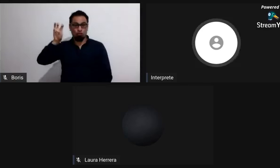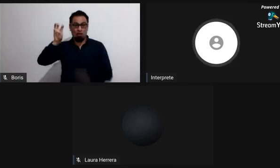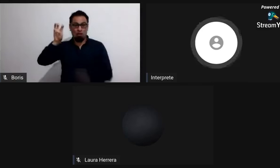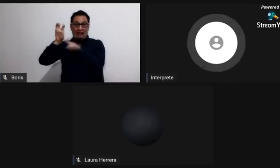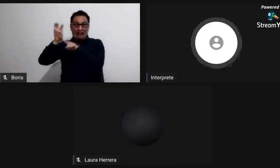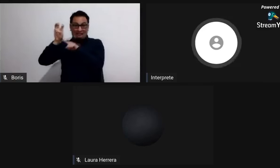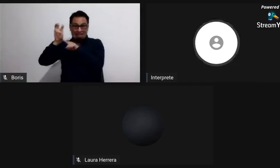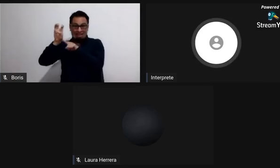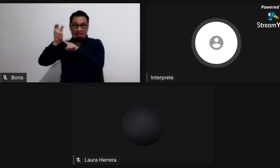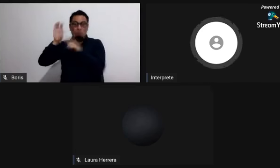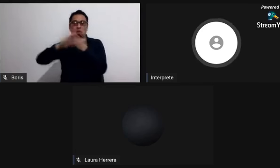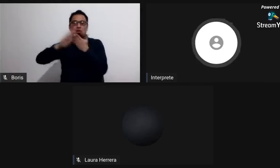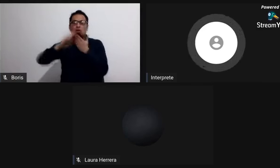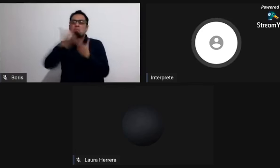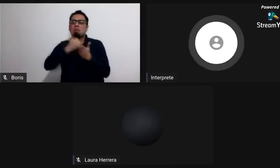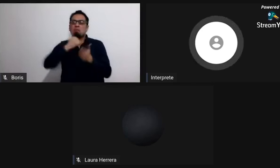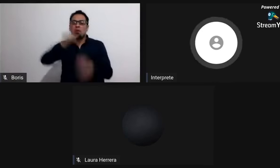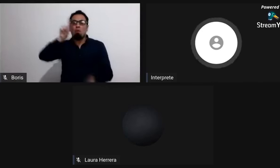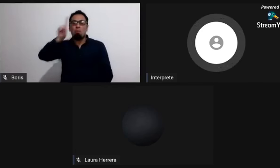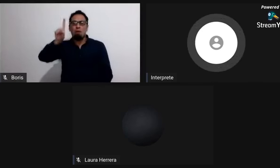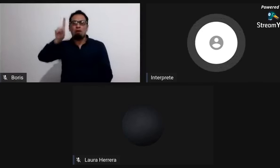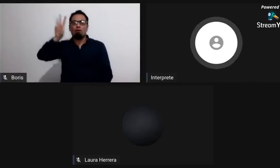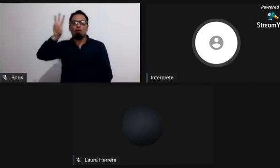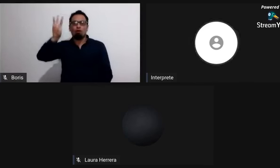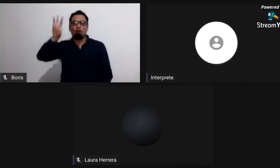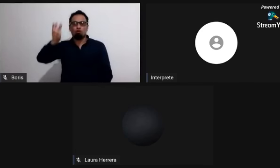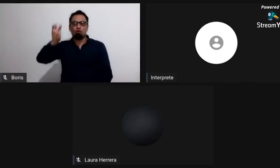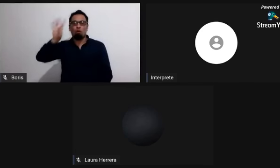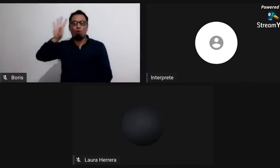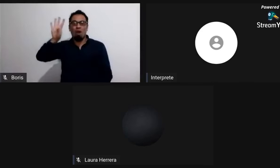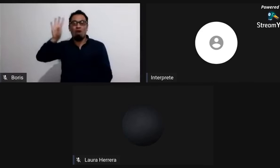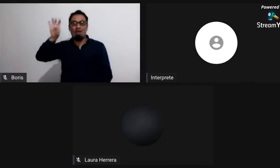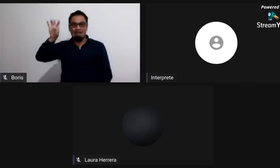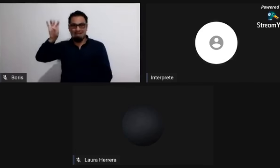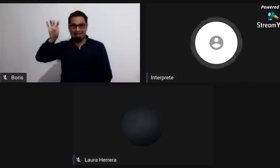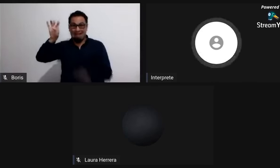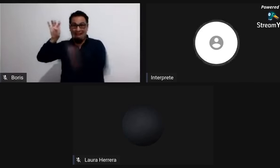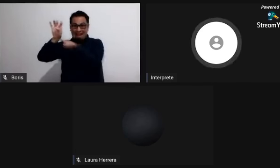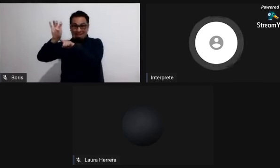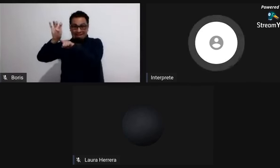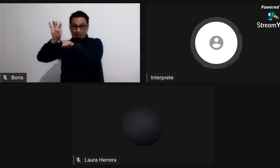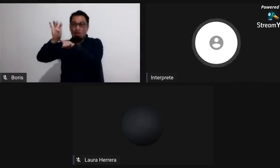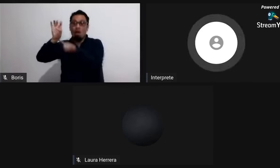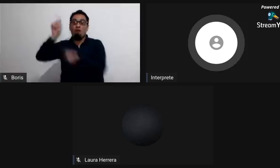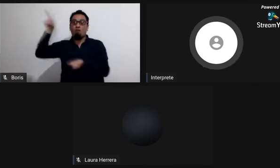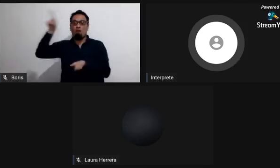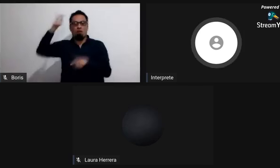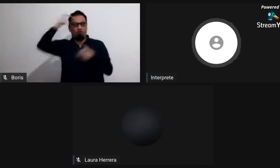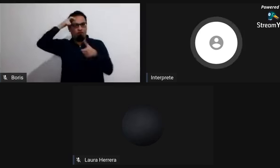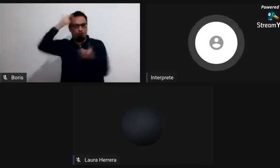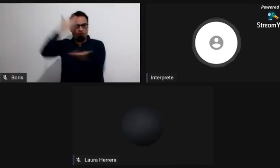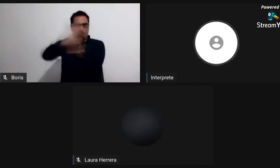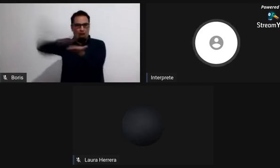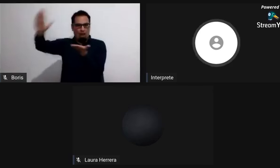movimientos revolucionarios. 1848, perdón, 1849, perdón.